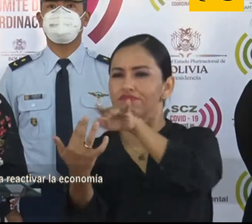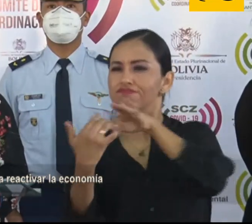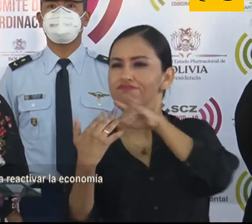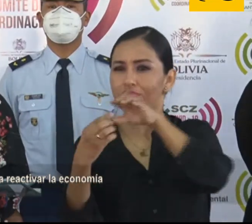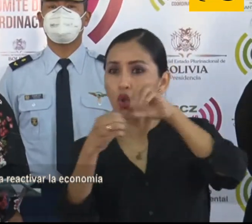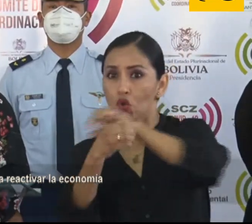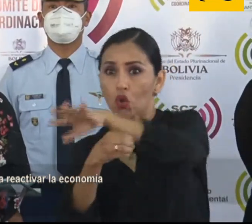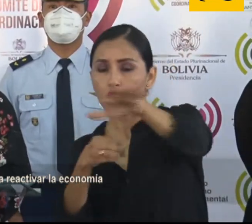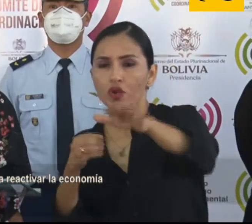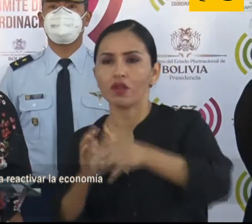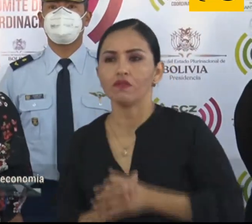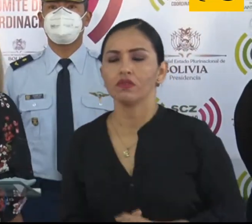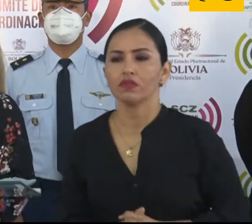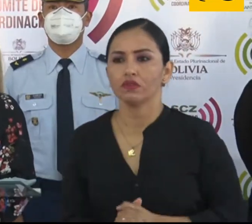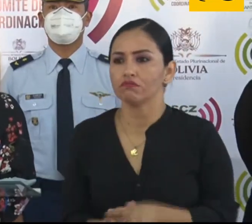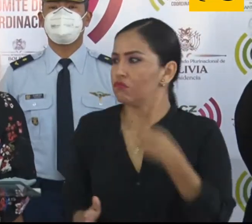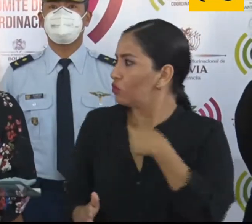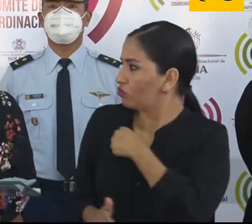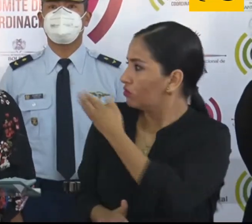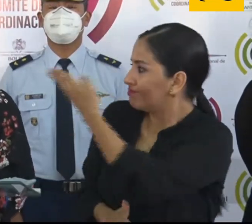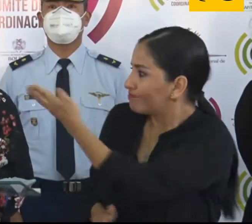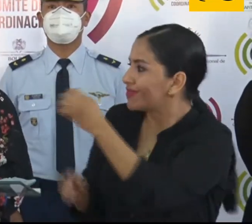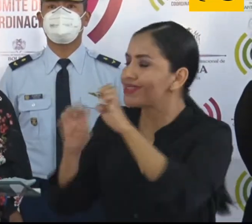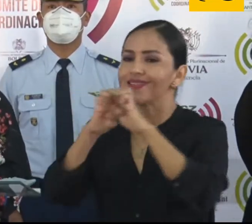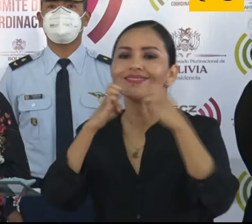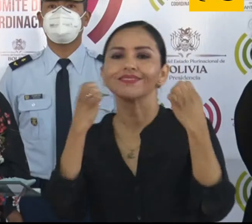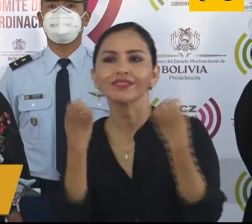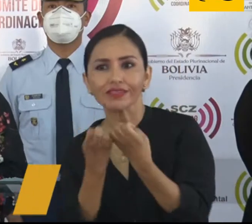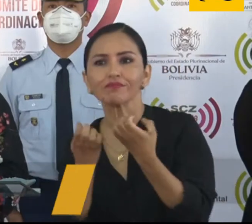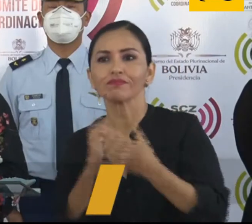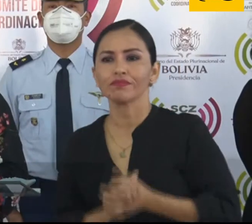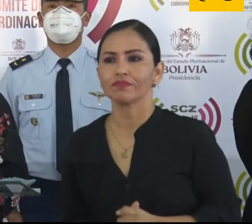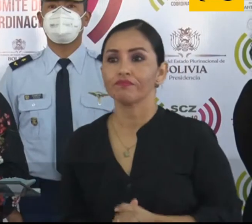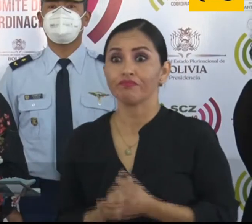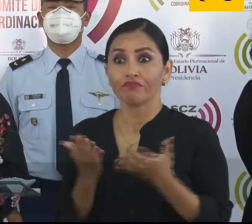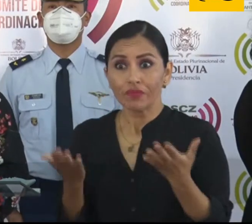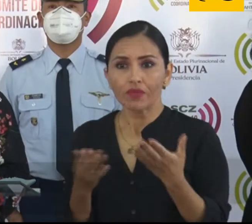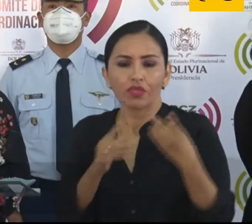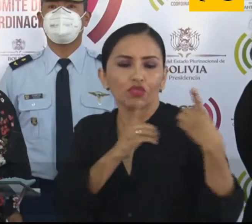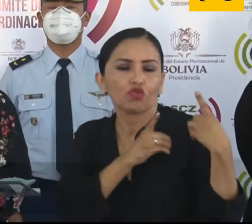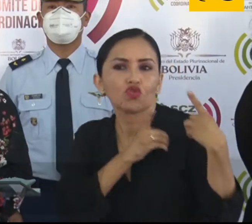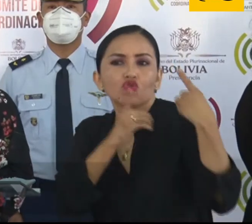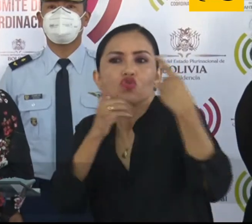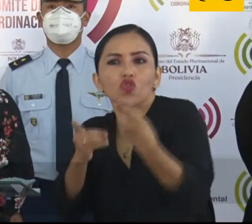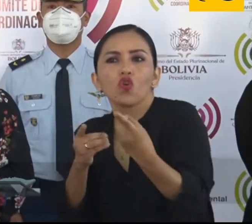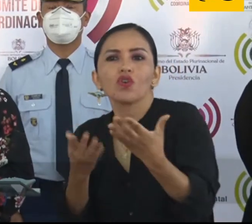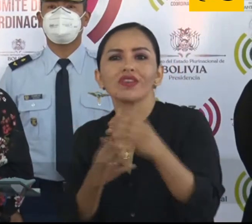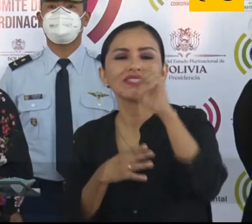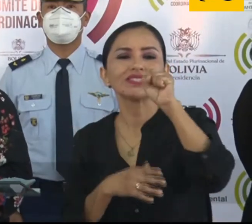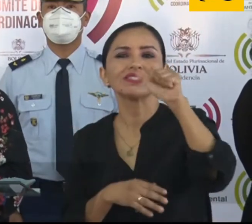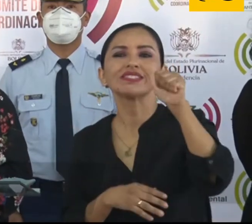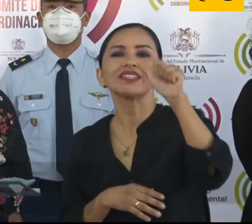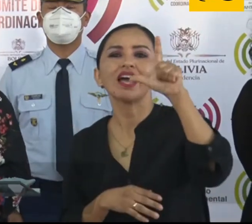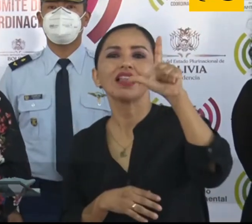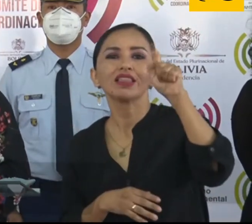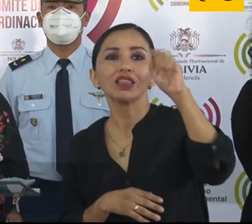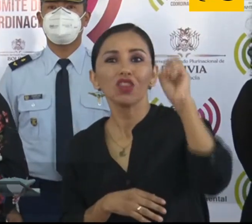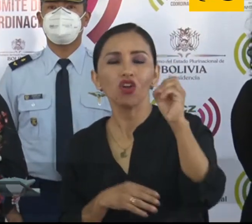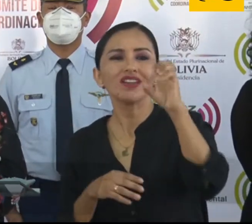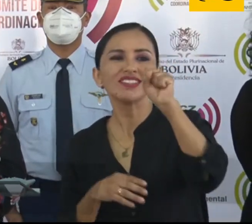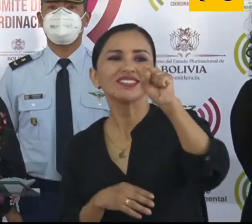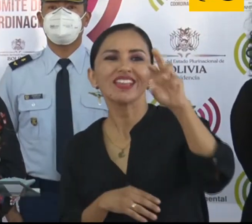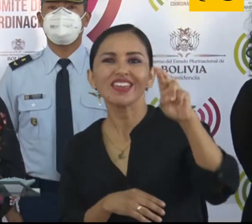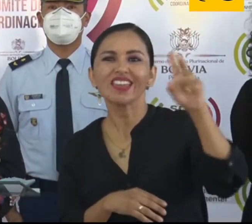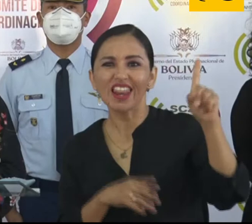coronavirus. Estamos trayendo estos equipos, que es una donación de Salto SRL. Es un